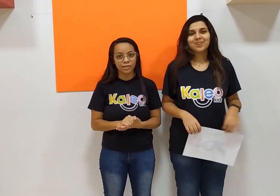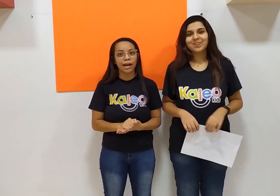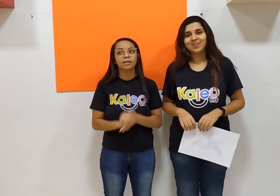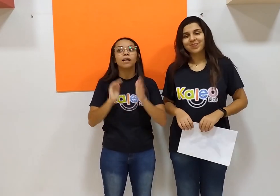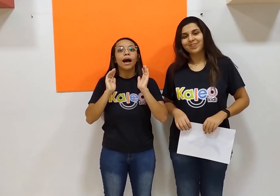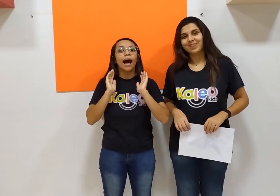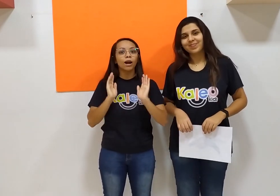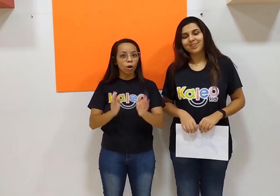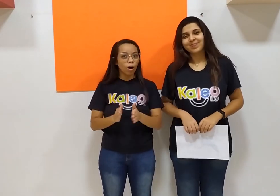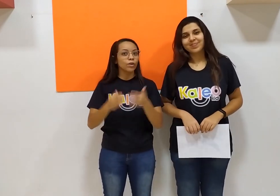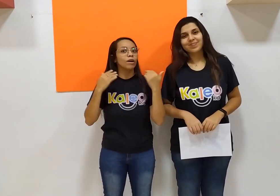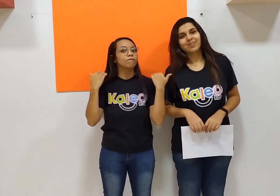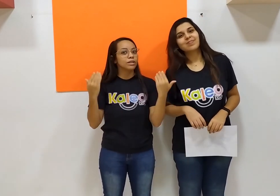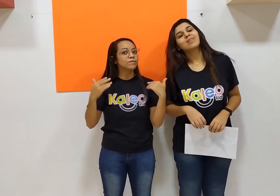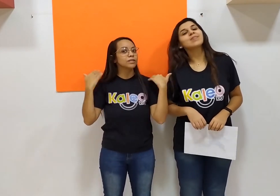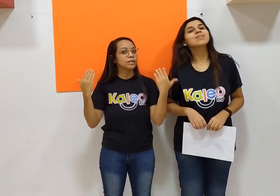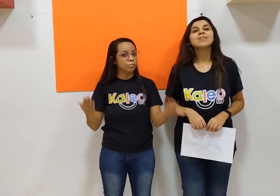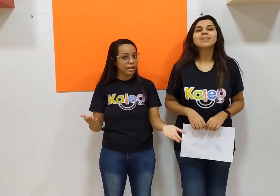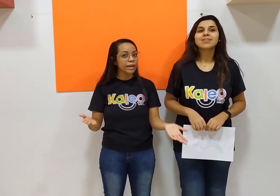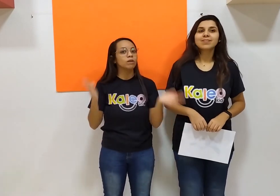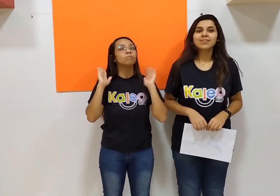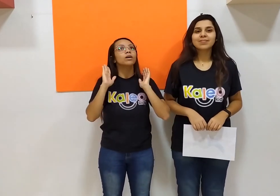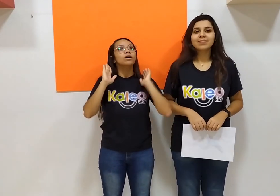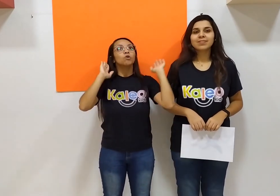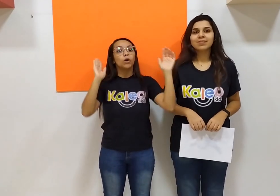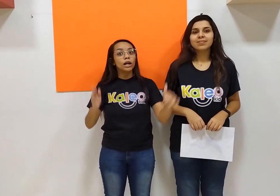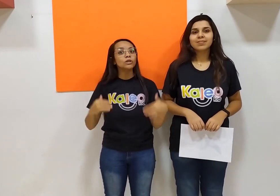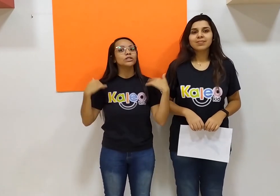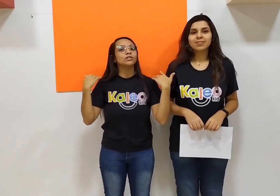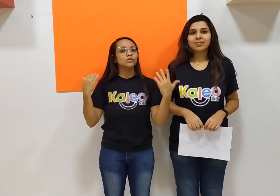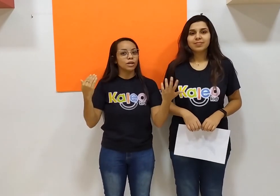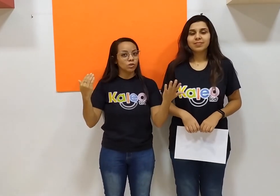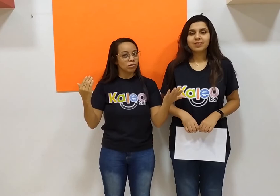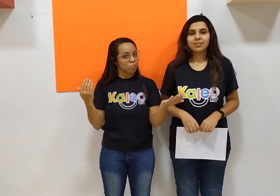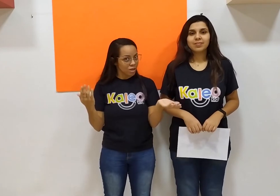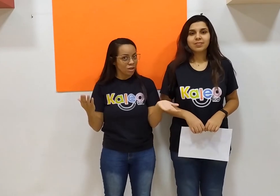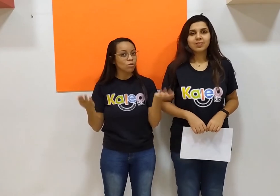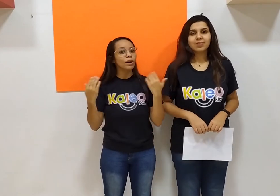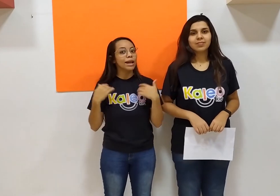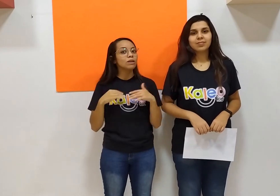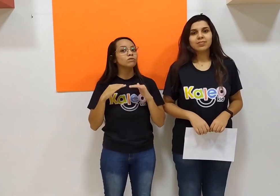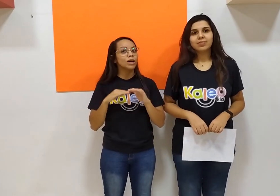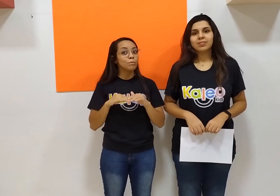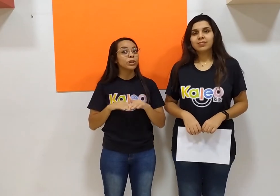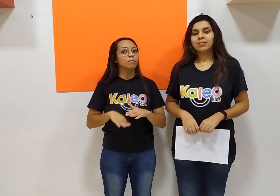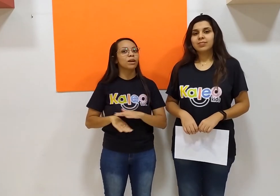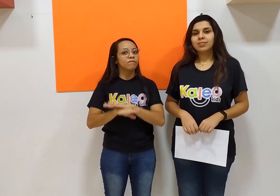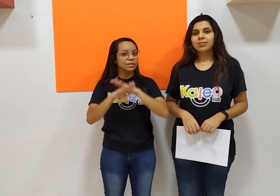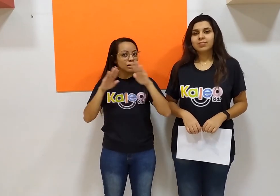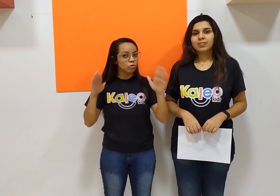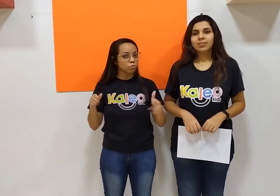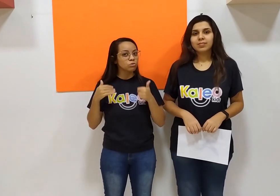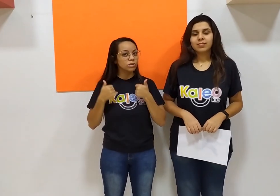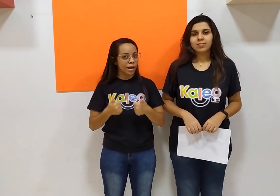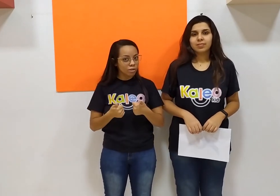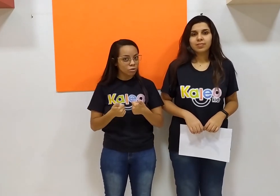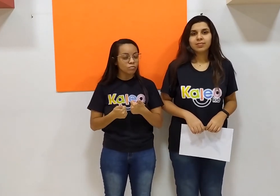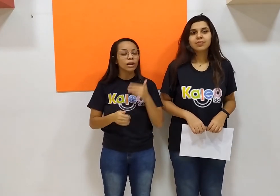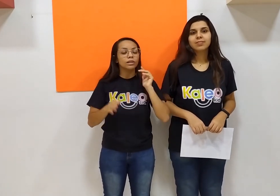sabe. Agora eu quero ver se vocês aprenderam. Quando Jesus é nosso amigo, ele nos dá poder para fazer tudo, certo? Então